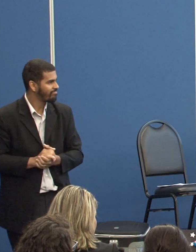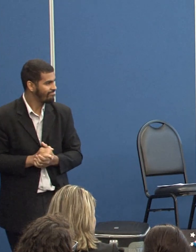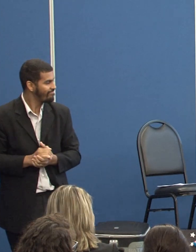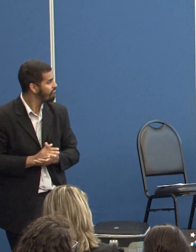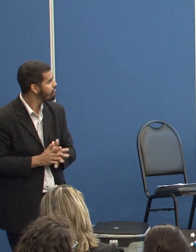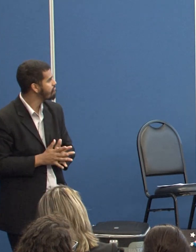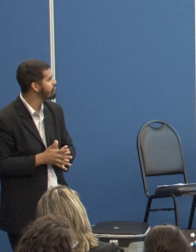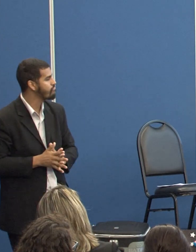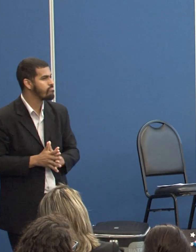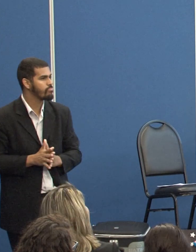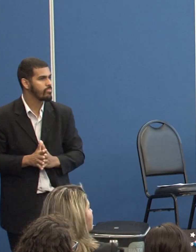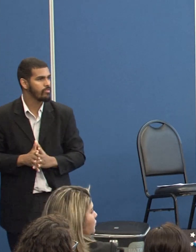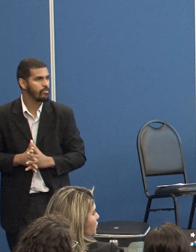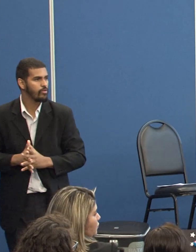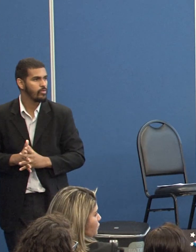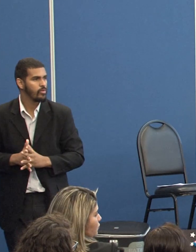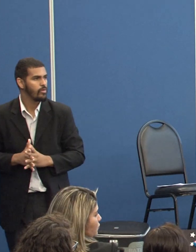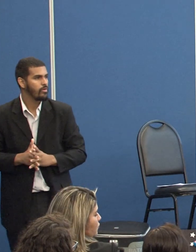Bem,